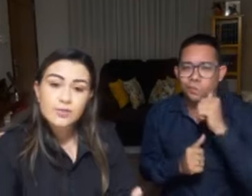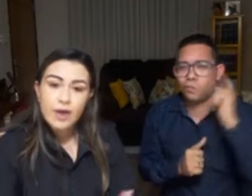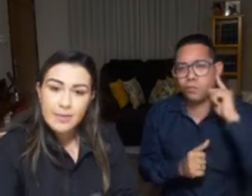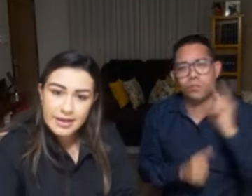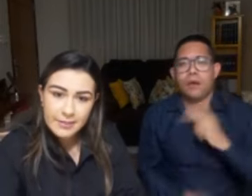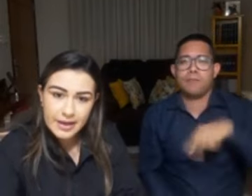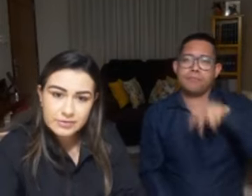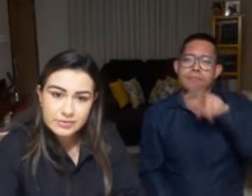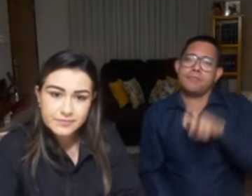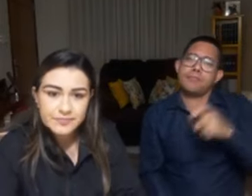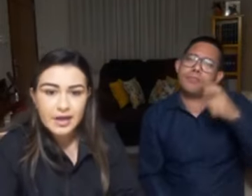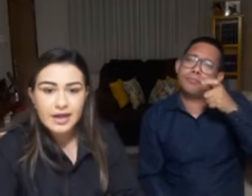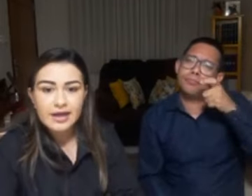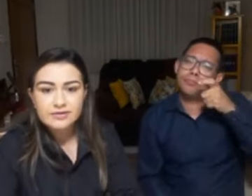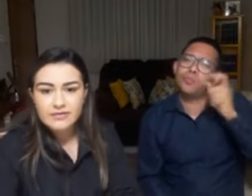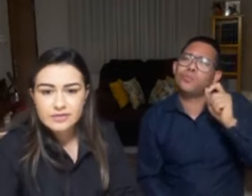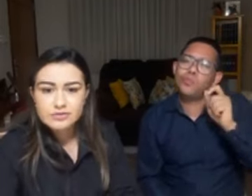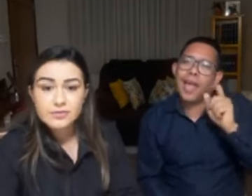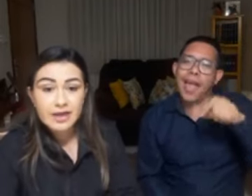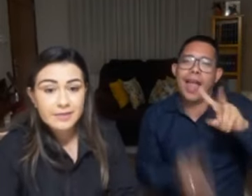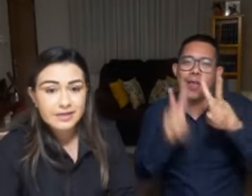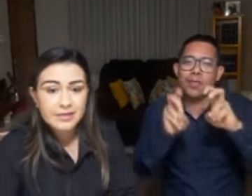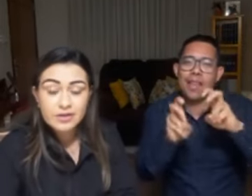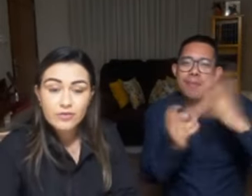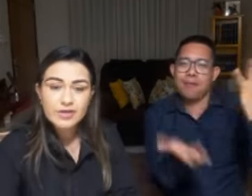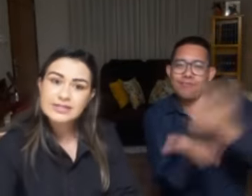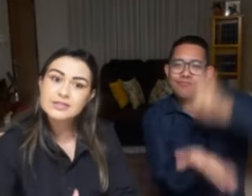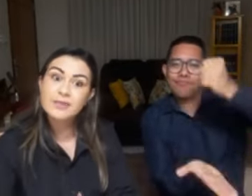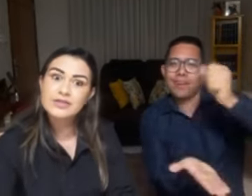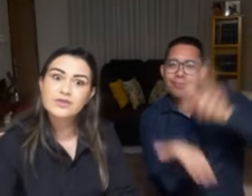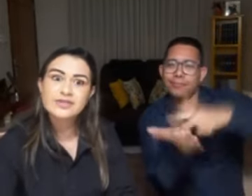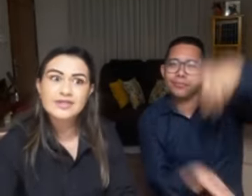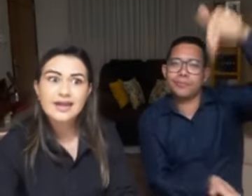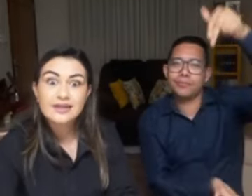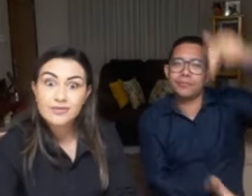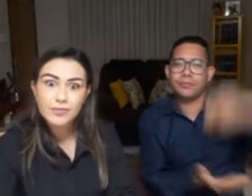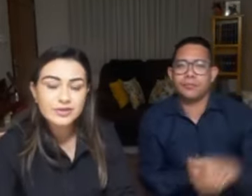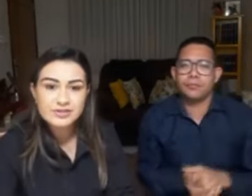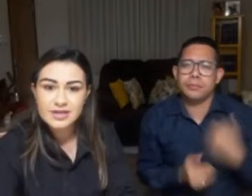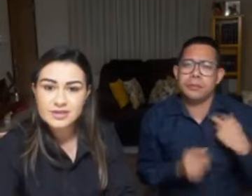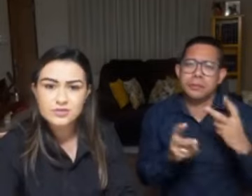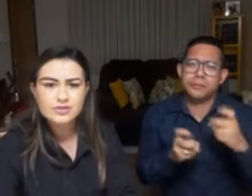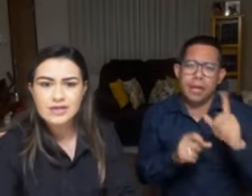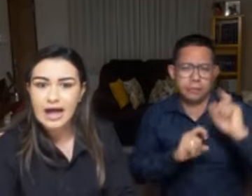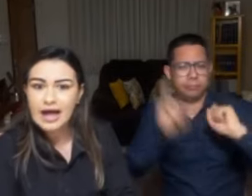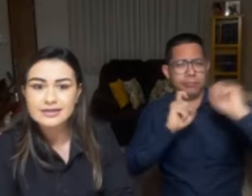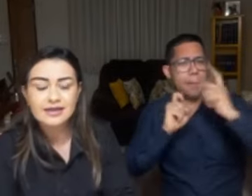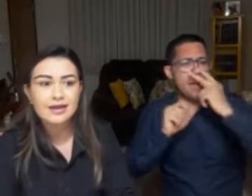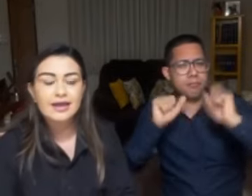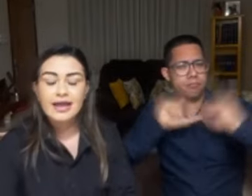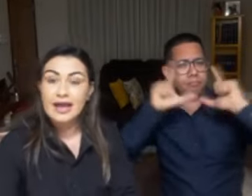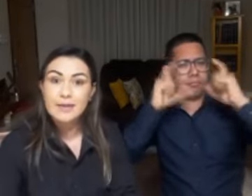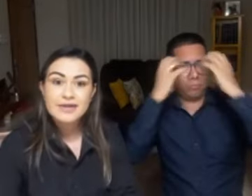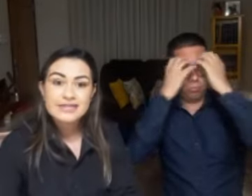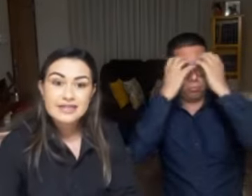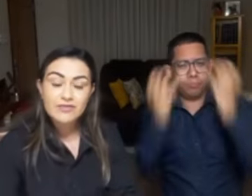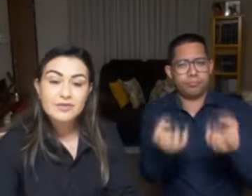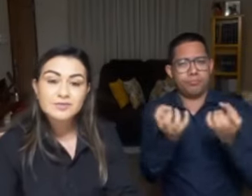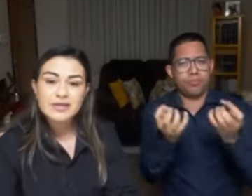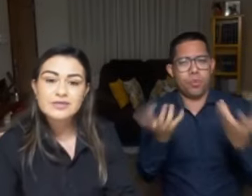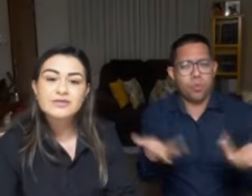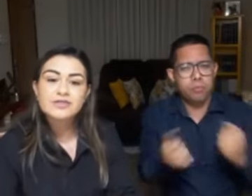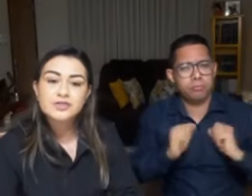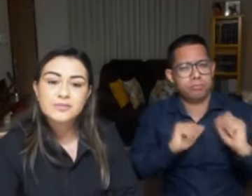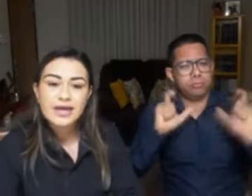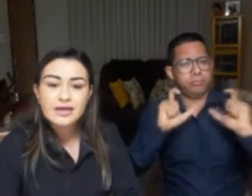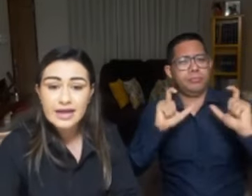sobre o arrebatamento. Estava falando sobre arrebatamento, e eu vi que as expressões dela estavam muito assim, assustada, né? Ela apresentava uma